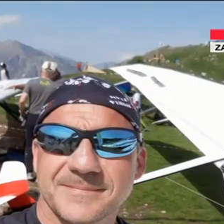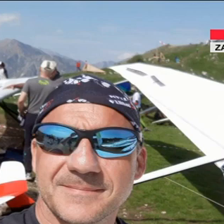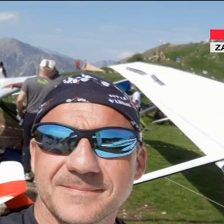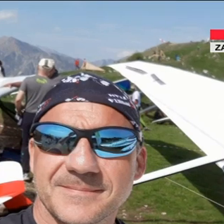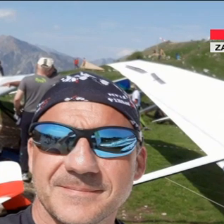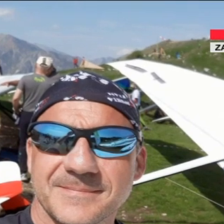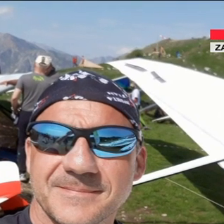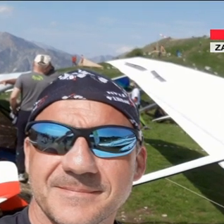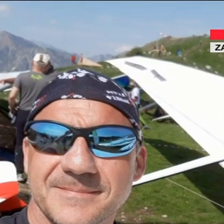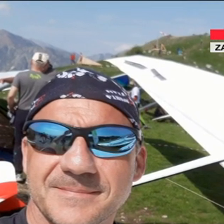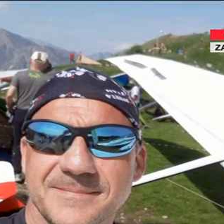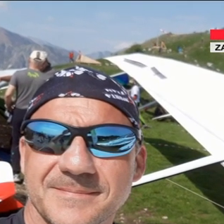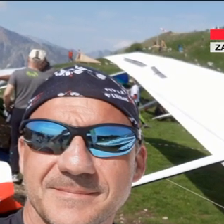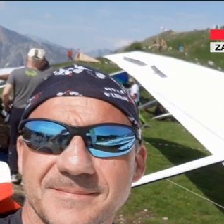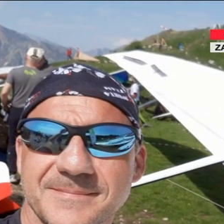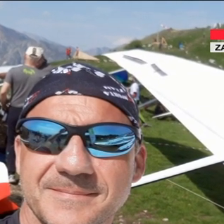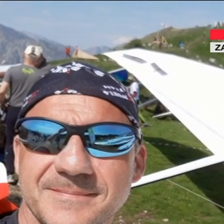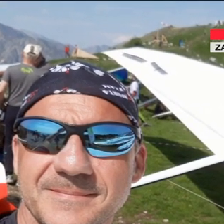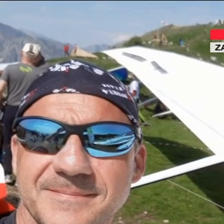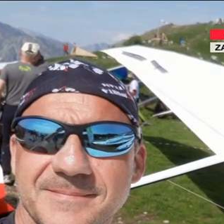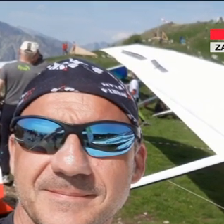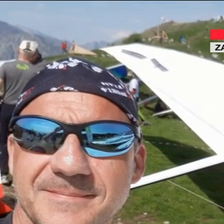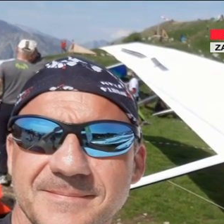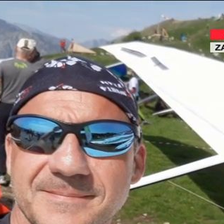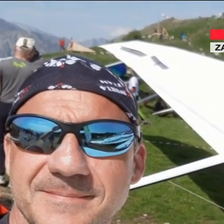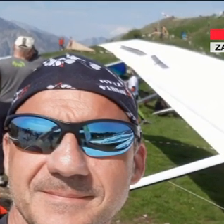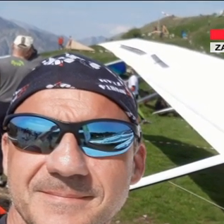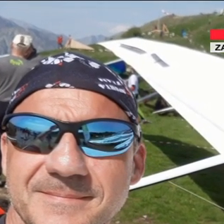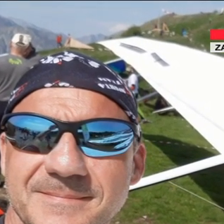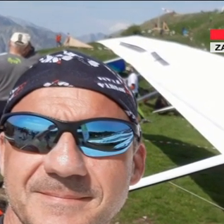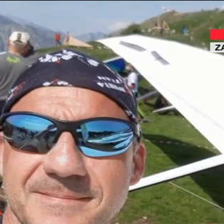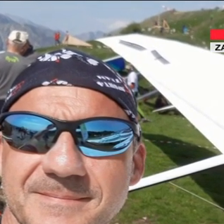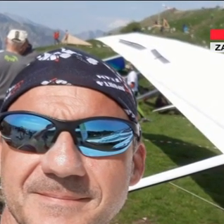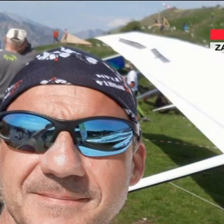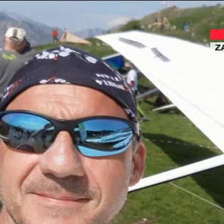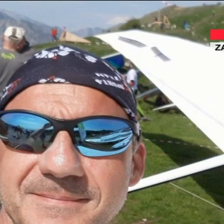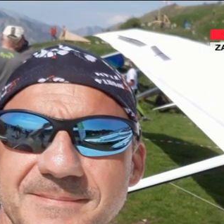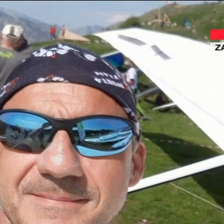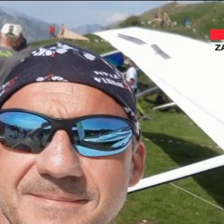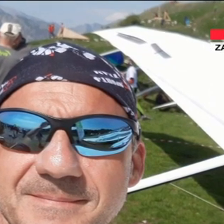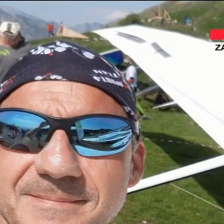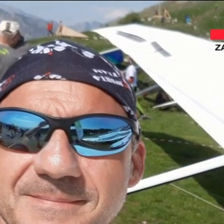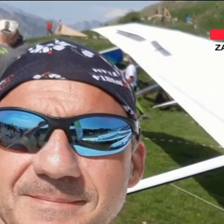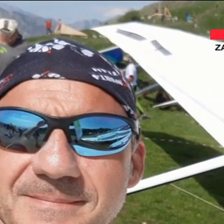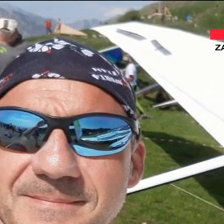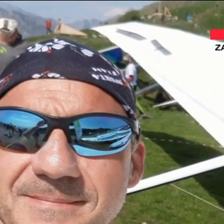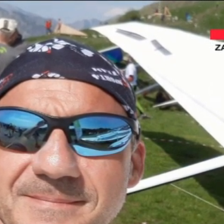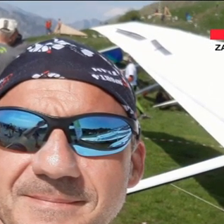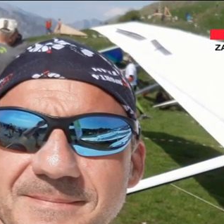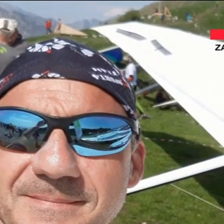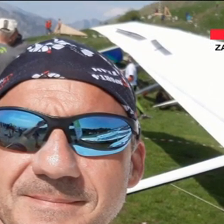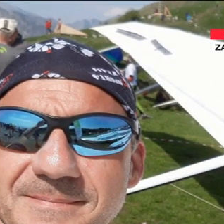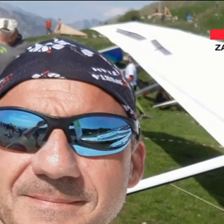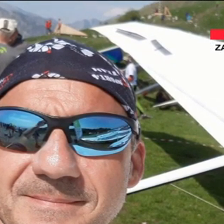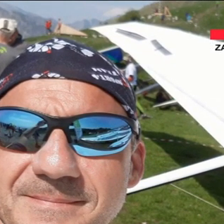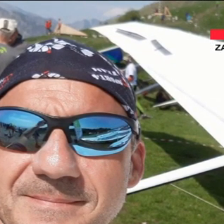Resta ancora da stabilire l'esatta dinamica degli eventi che hanno portato al decesso di Federico Baratto, l'istruttore di volo di 51 anni che sabato ha perso